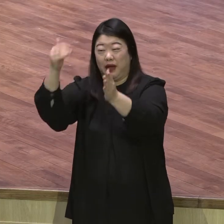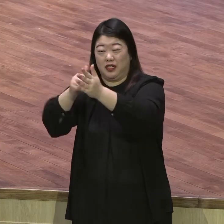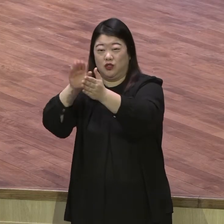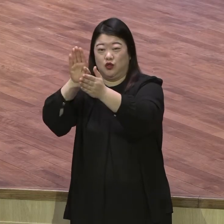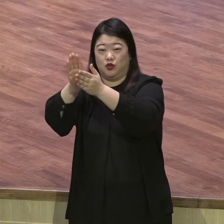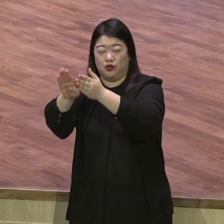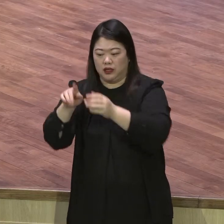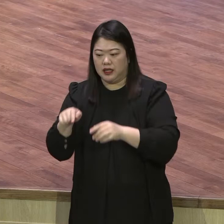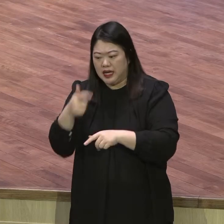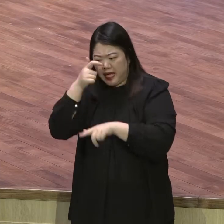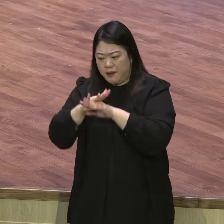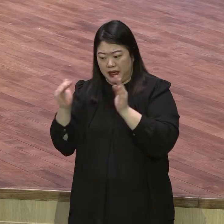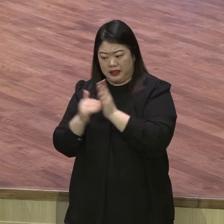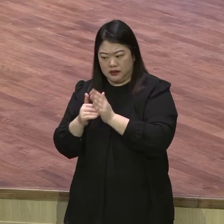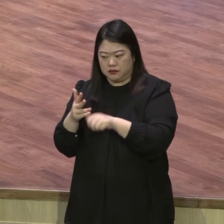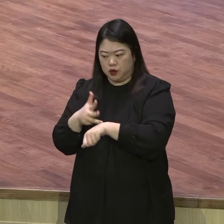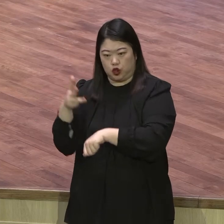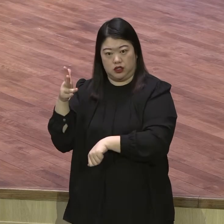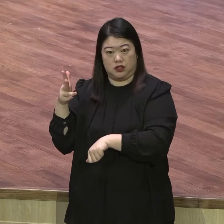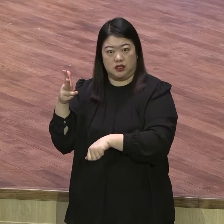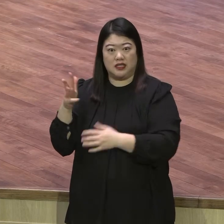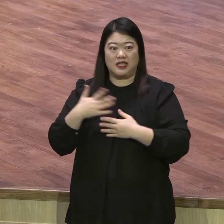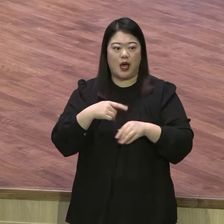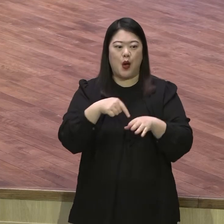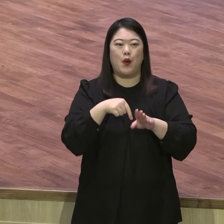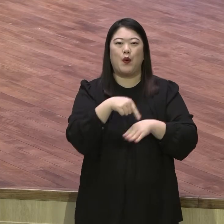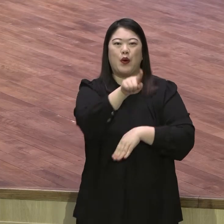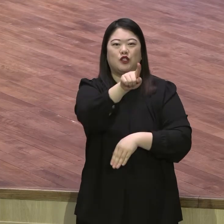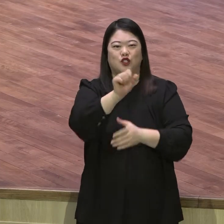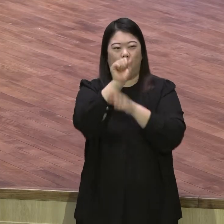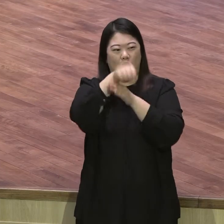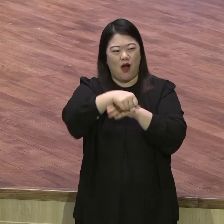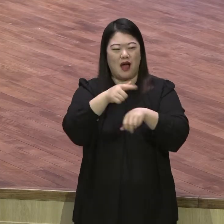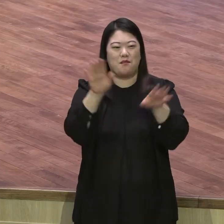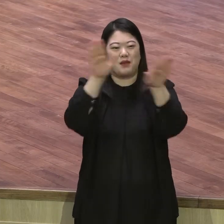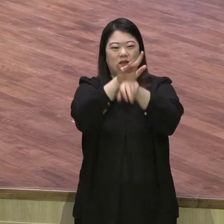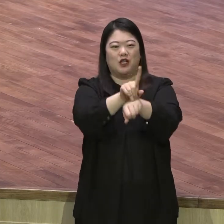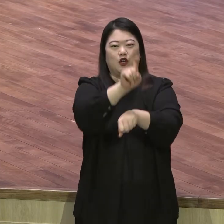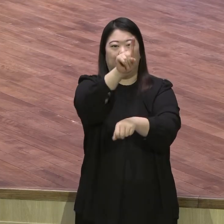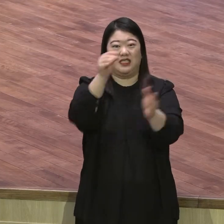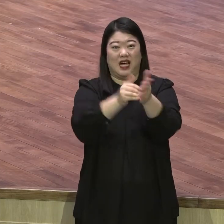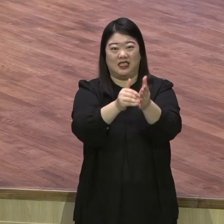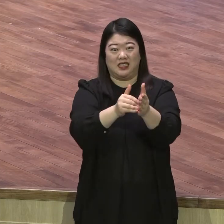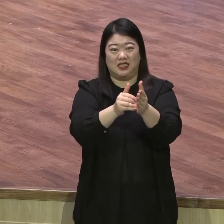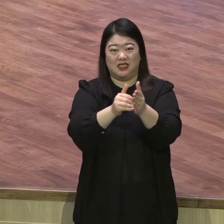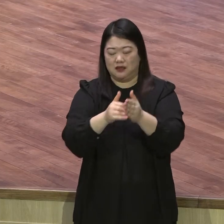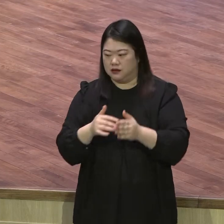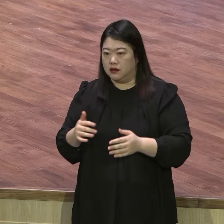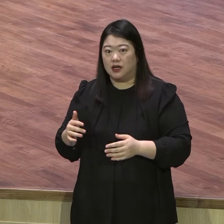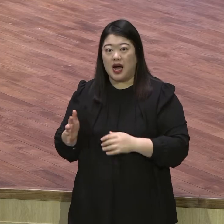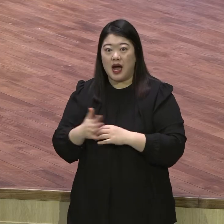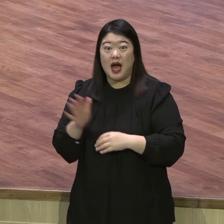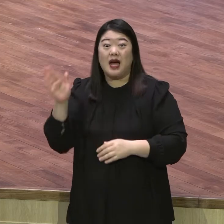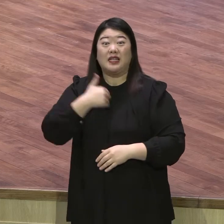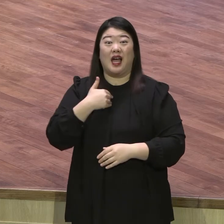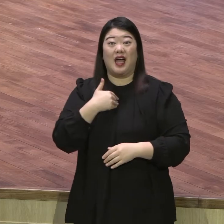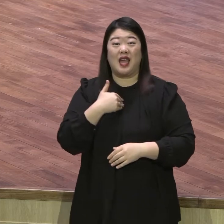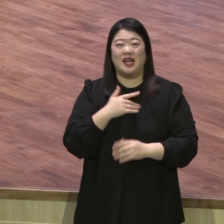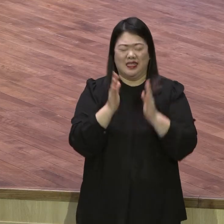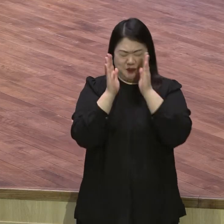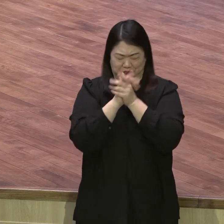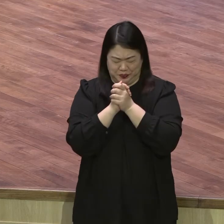끝나봐야 8시 9시까지 더 됩니까. 교회 내려 기도하는데 기도를 하는데 얼마나 열심히 하는지 난 놀랬어요. 나는 10분 하면 기도할 게